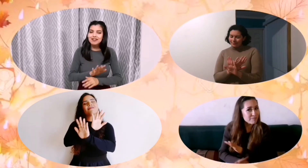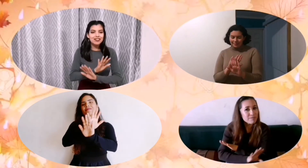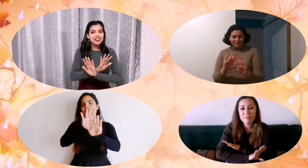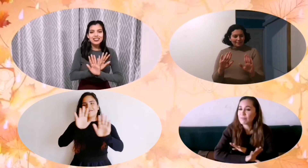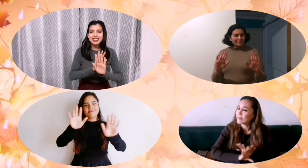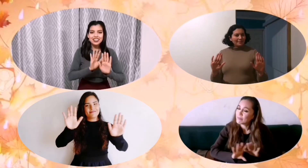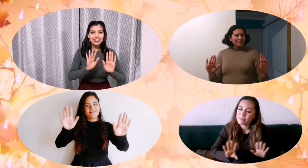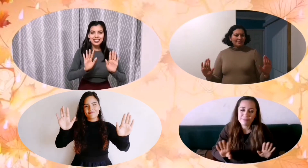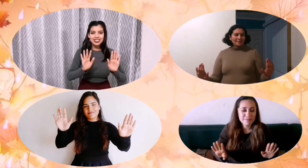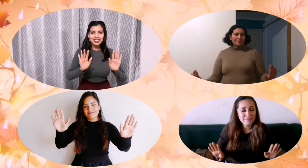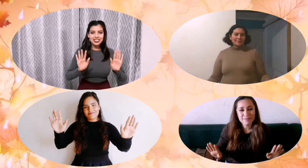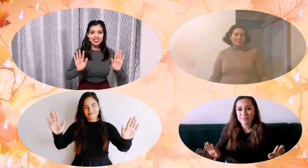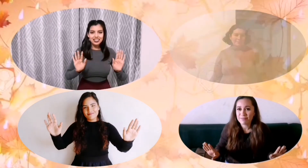entre los dos.